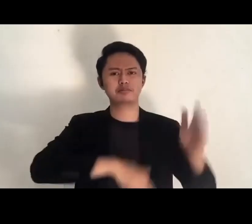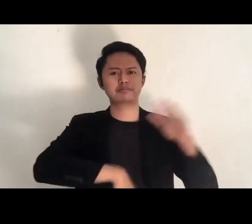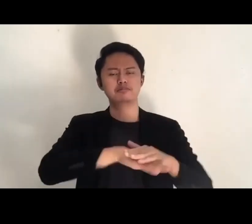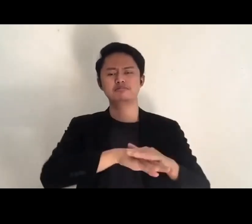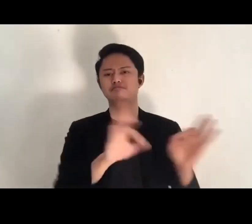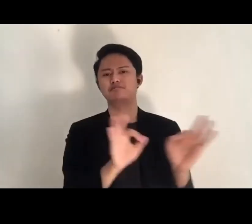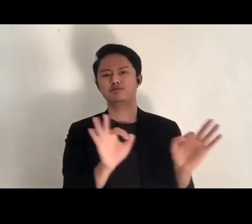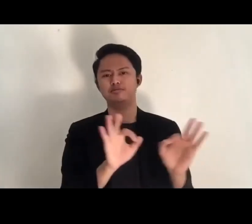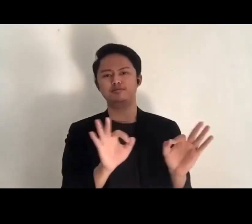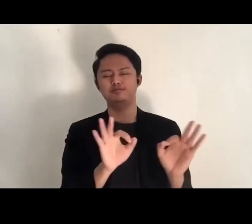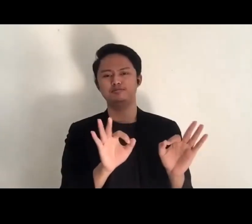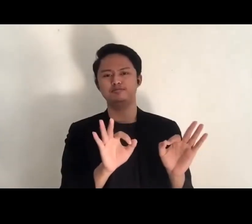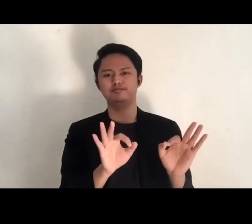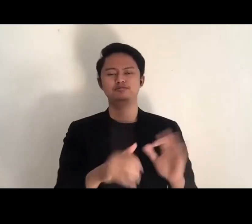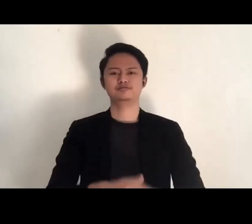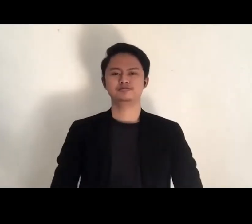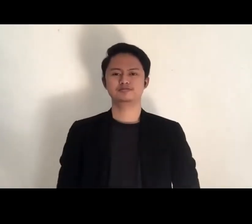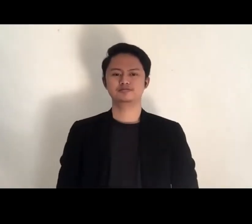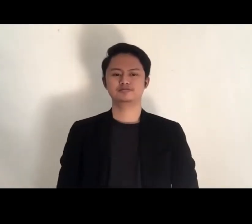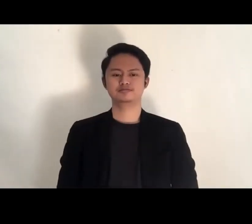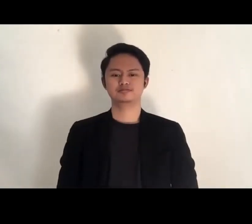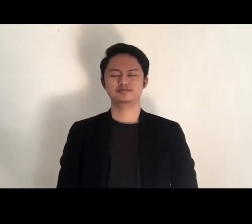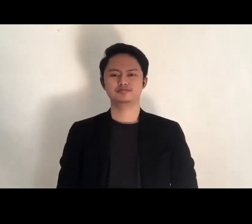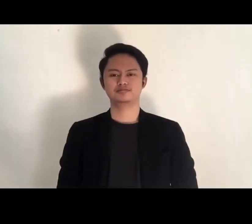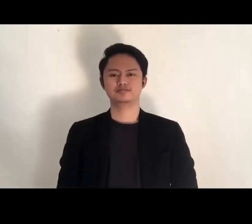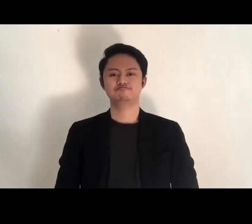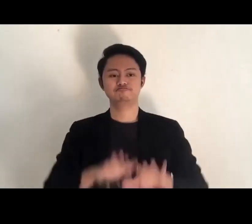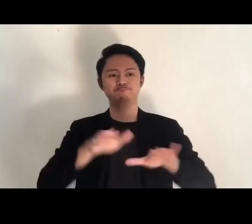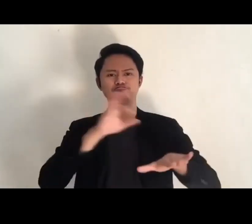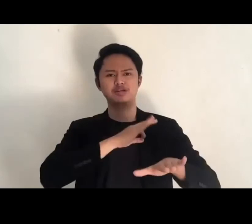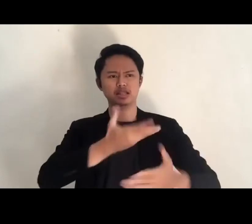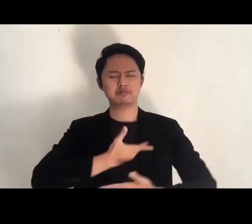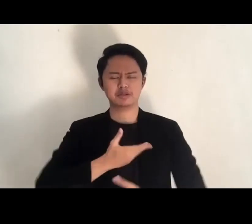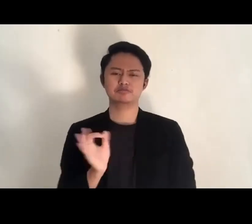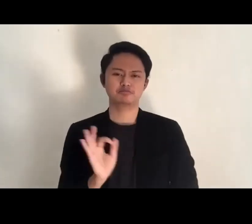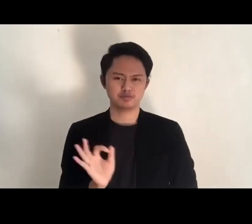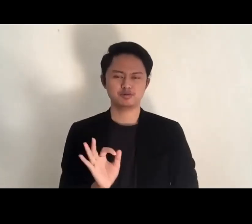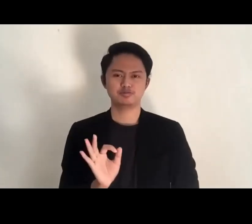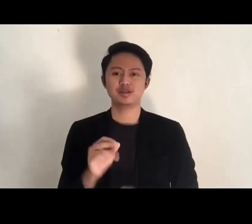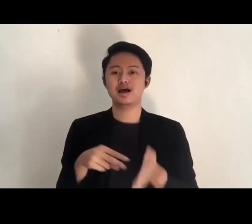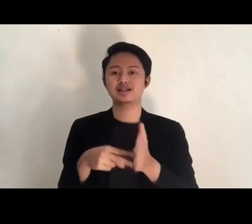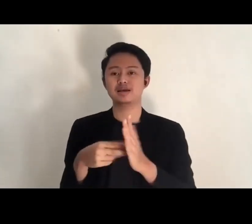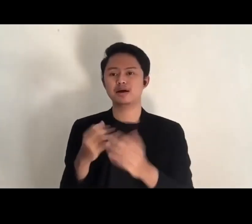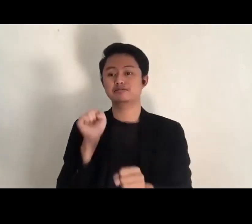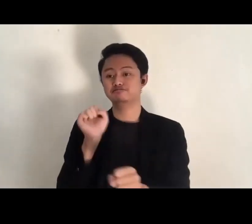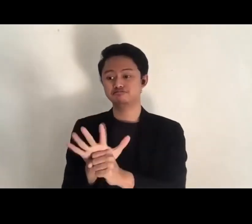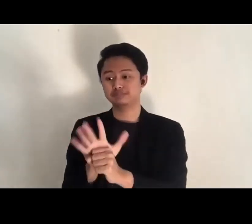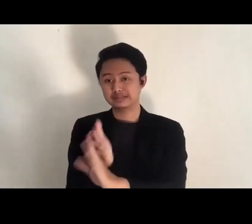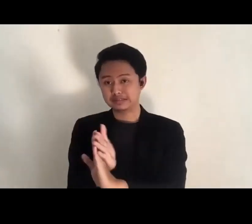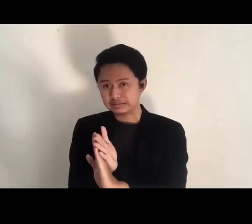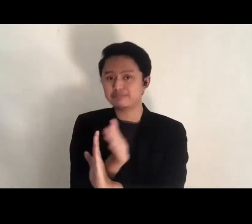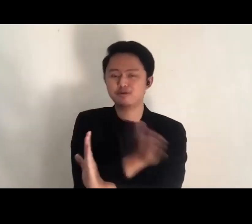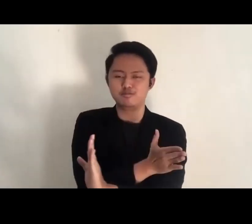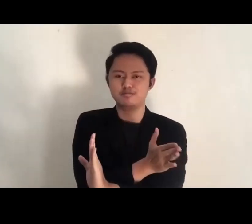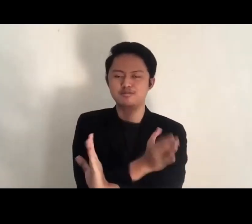tidak optimal dan bermanfaat bagi anak-anak kita. Sehingga sebelum pandemi, hal ini kami share